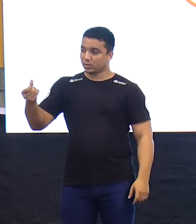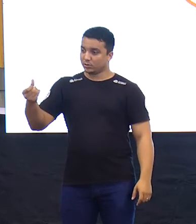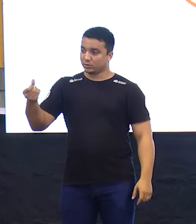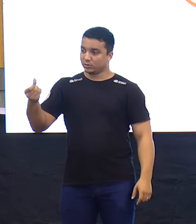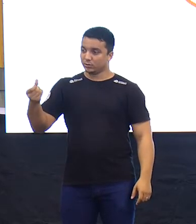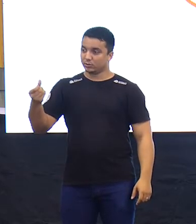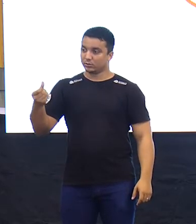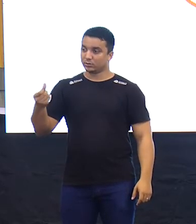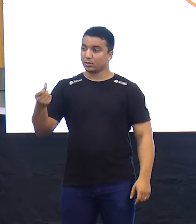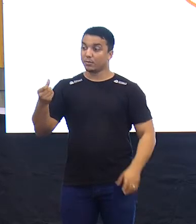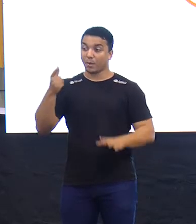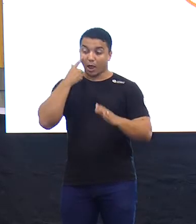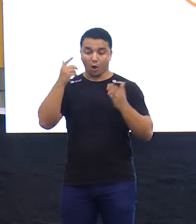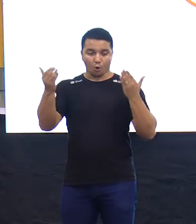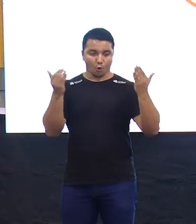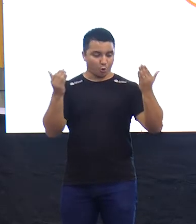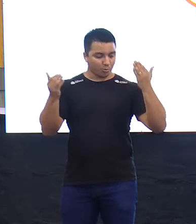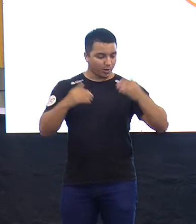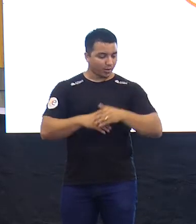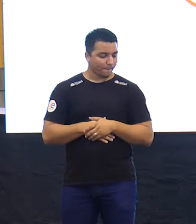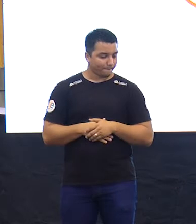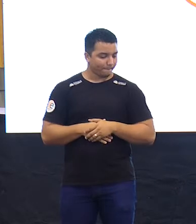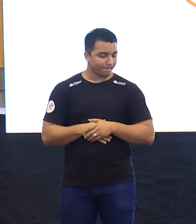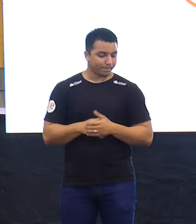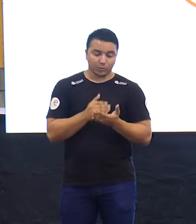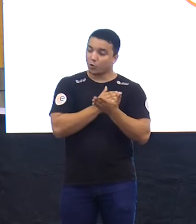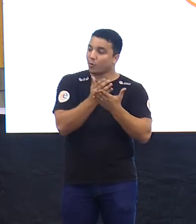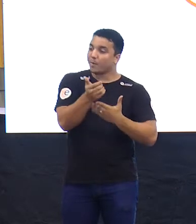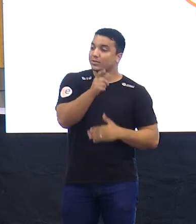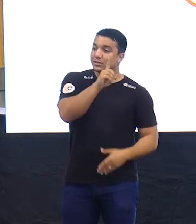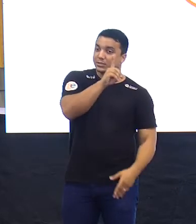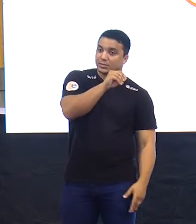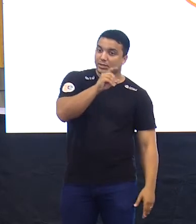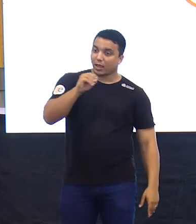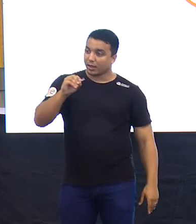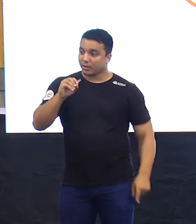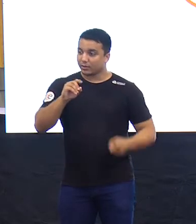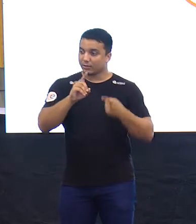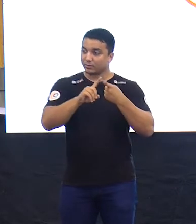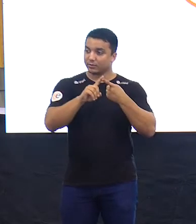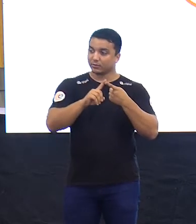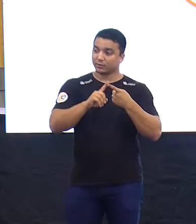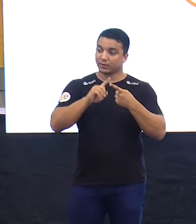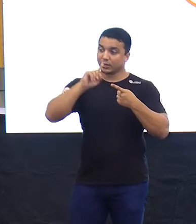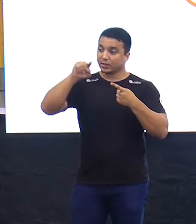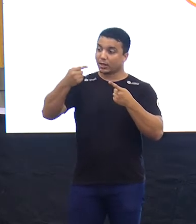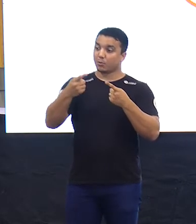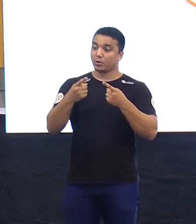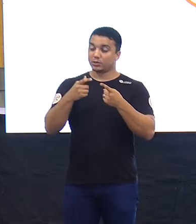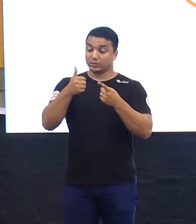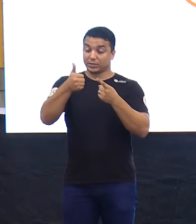156. Agora compara, ele começa com 100 e vai para